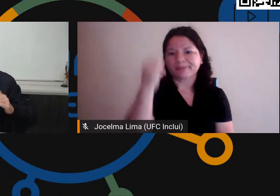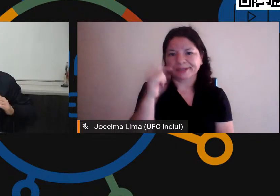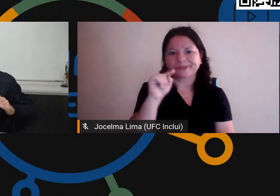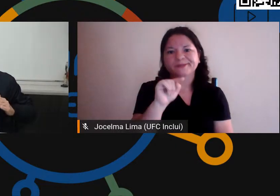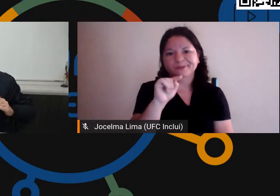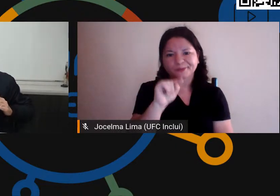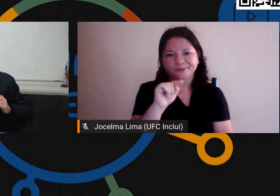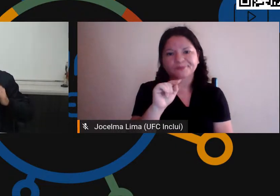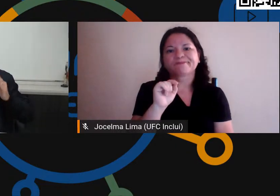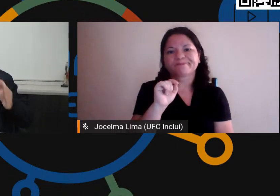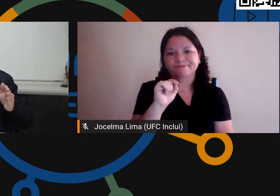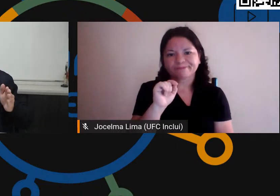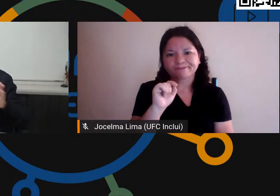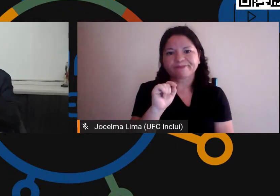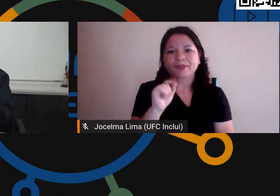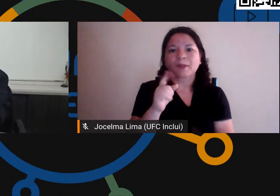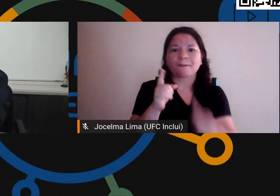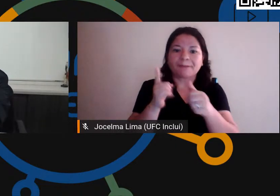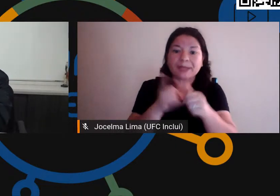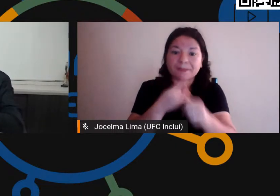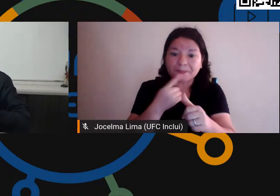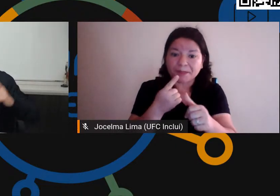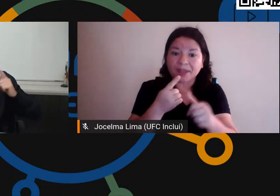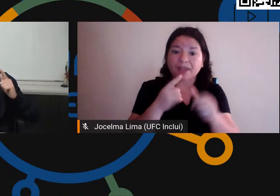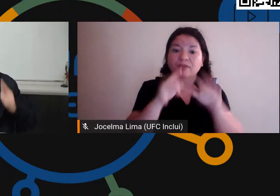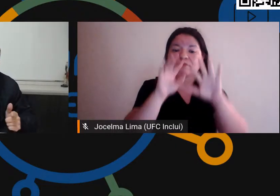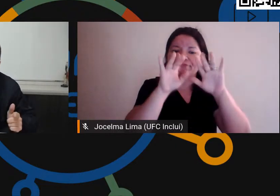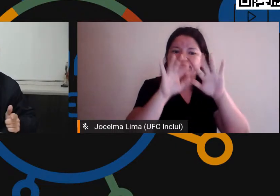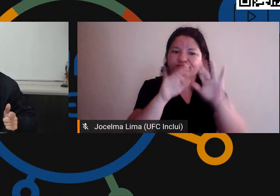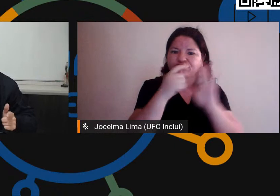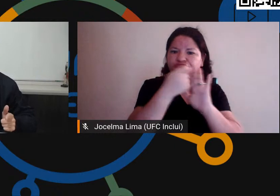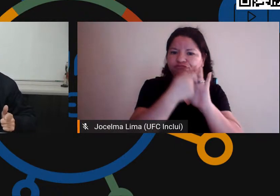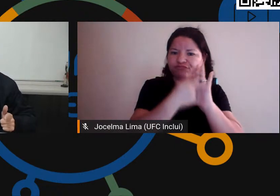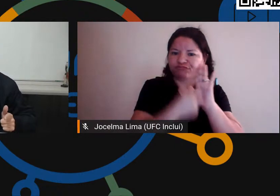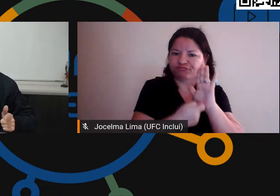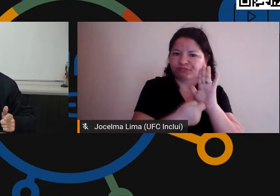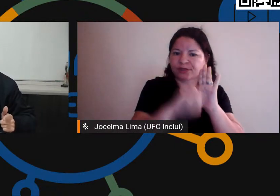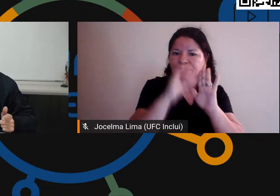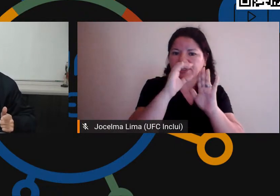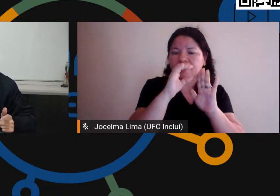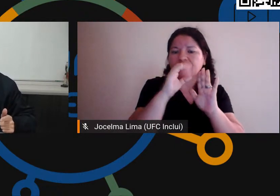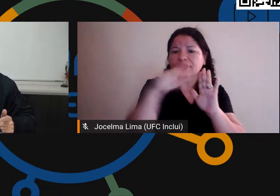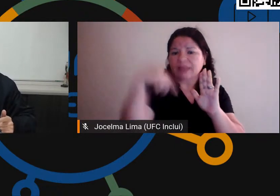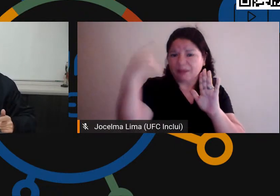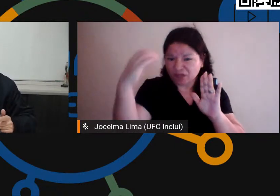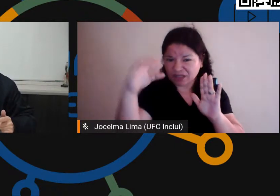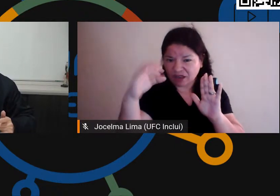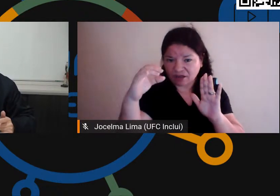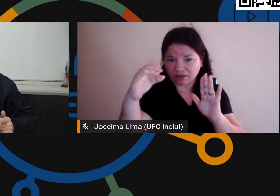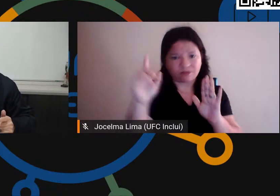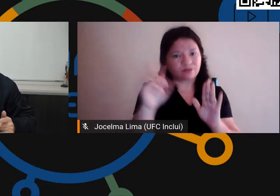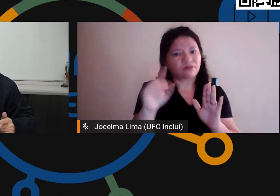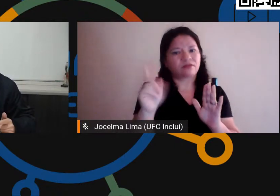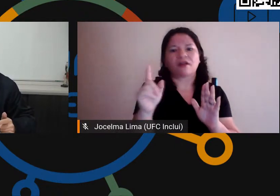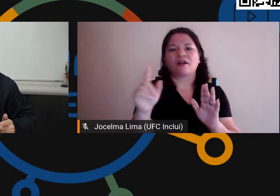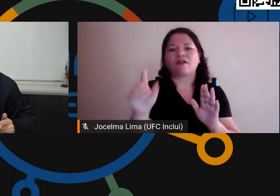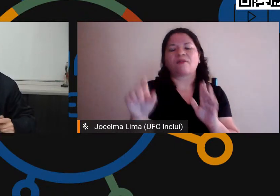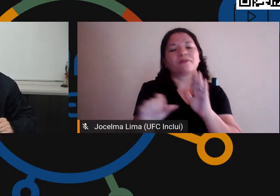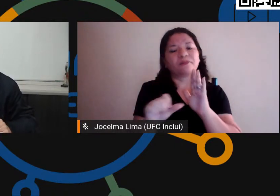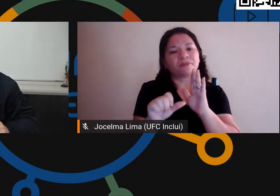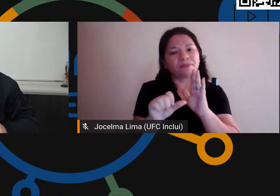estamos querendo ensinar primeiro redação científica e depois ciência. Tem que ensinar primeiro ciência. E a redação científica vem vindo ao